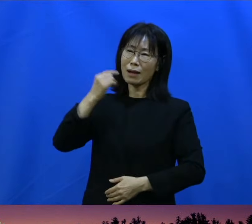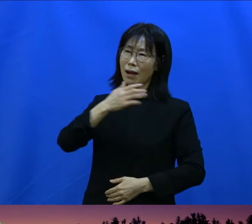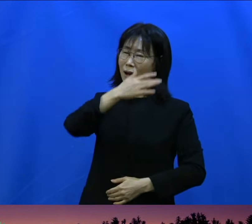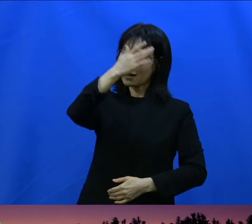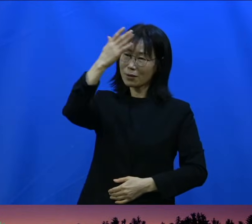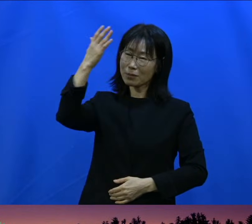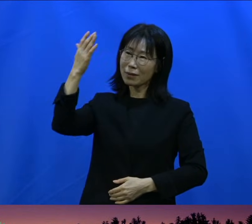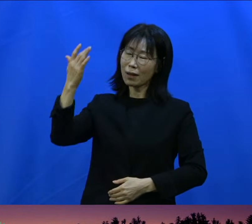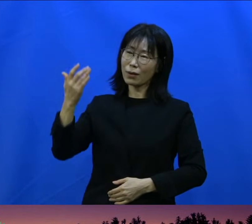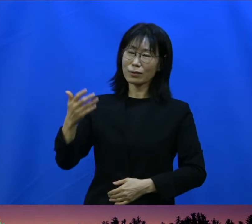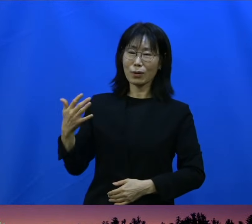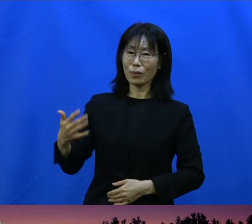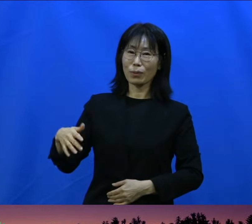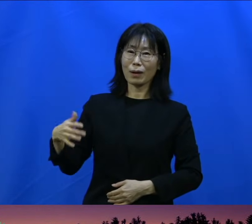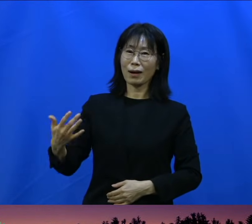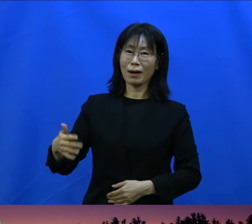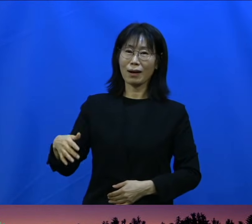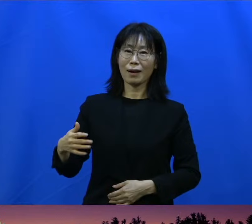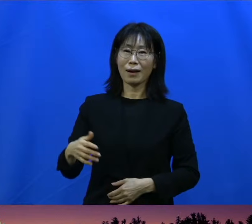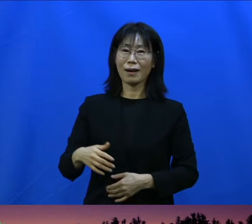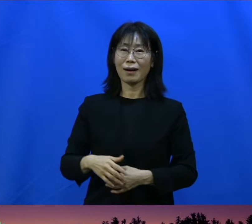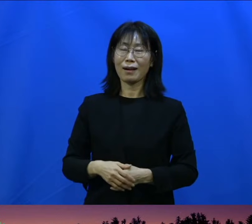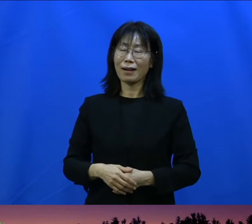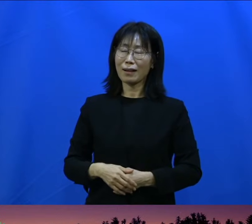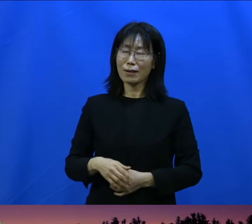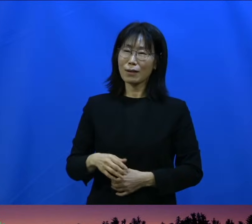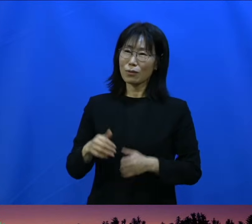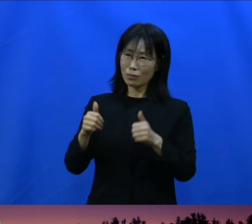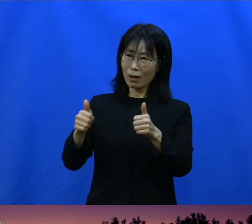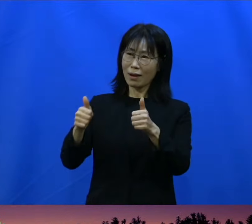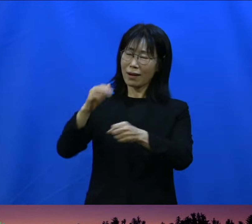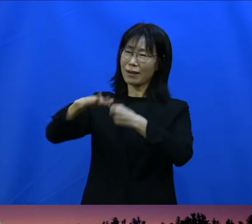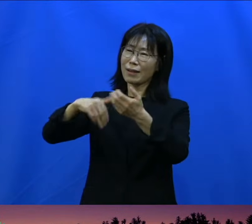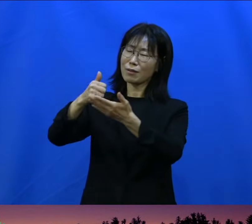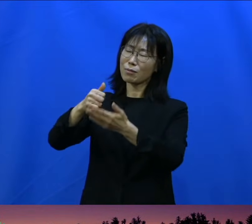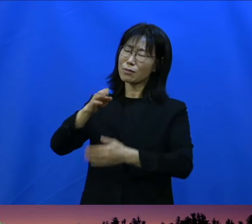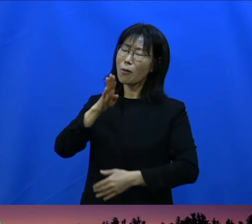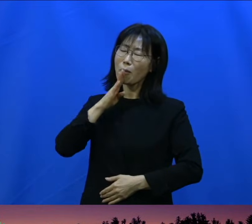you are. 얼마나 당신이 아름다우신 분이십니까?